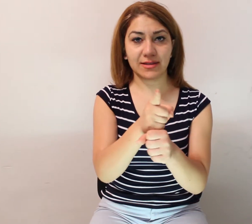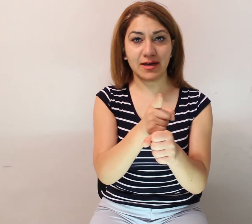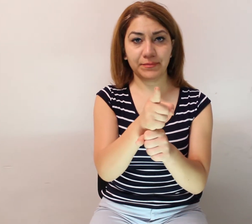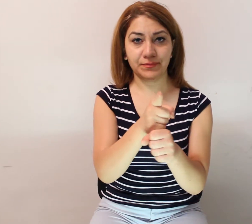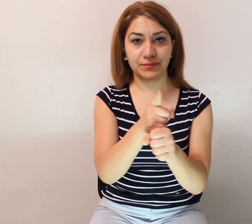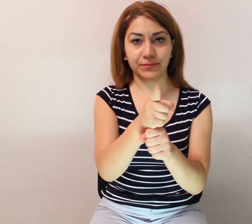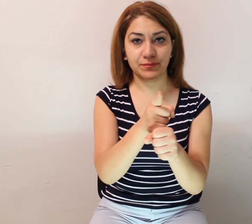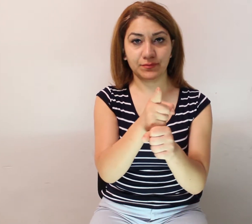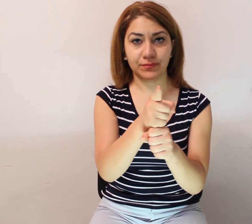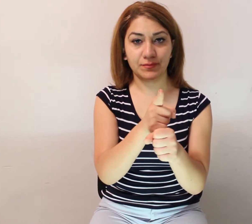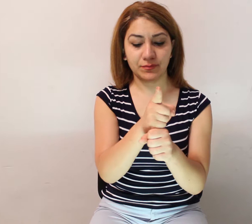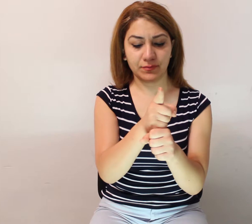Հոլանդիա,